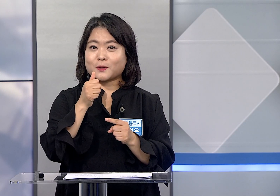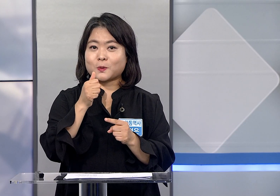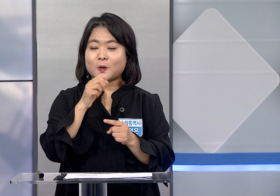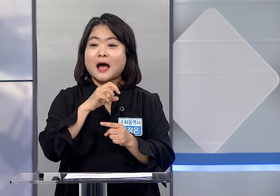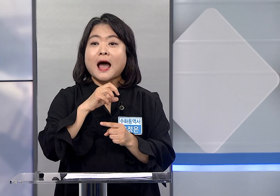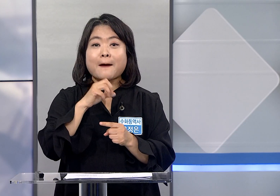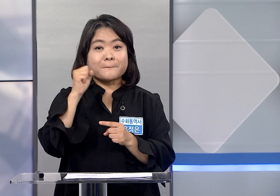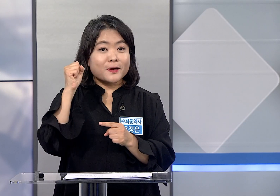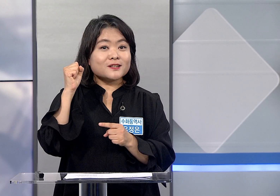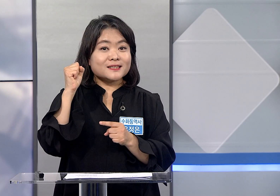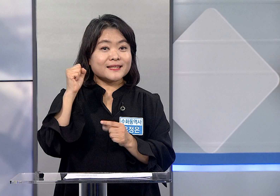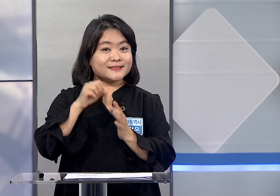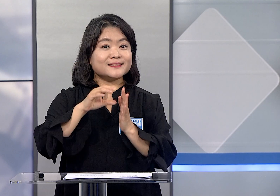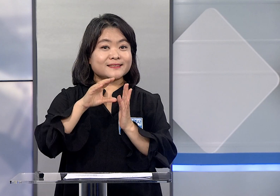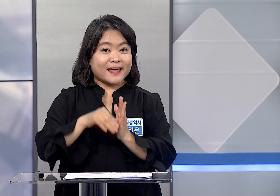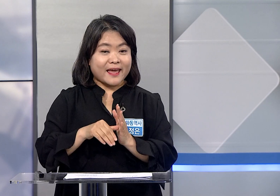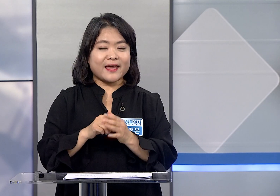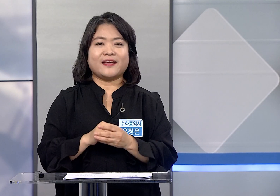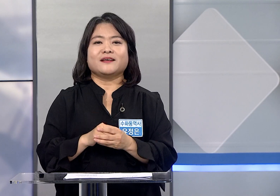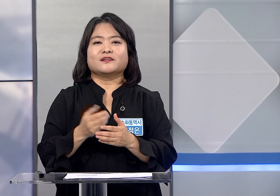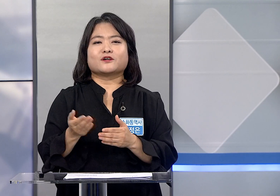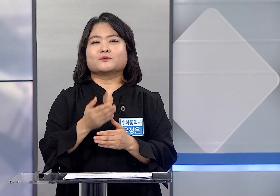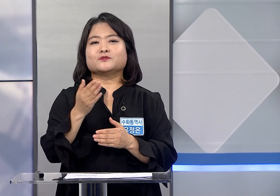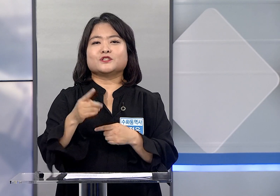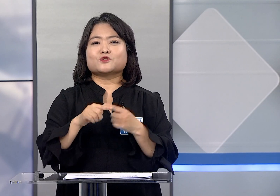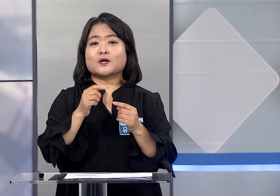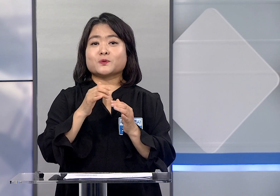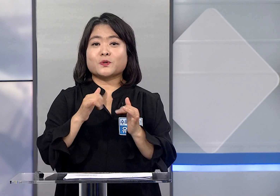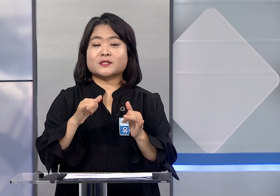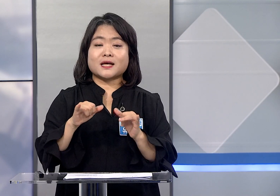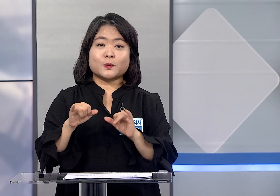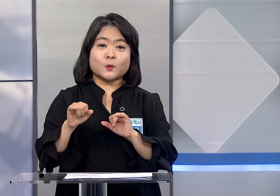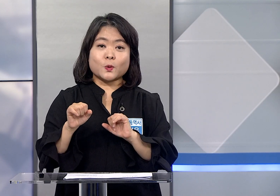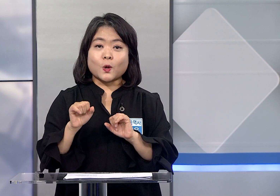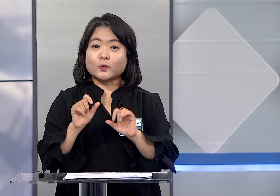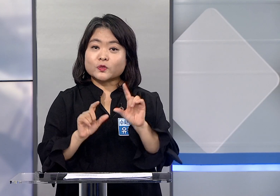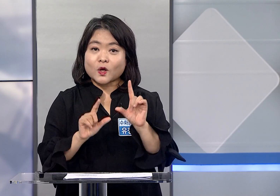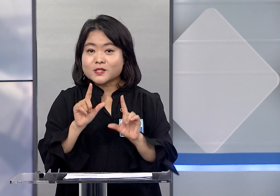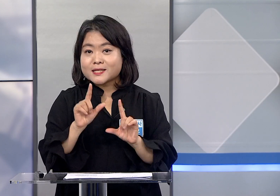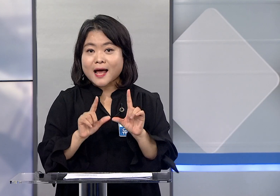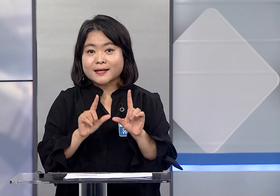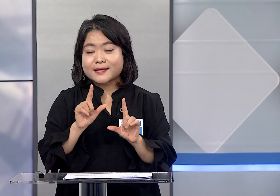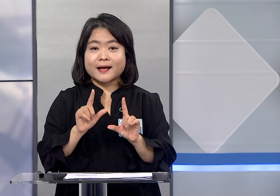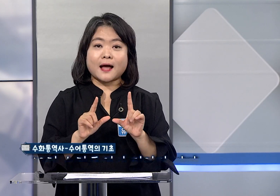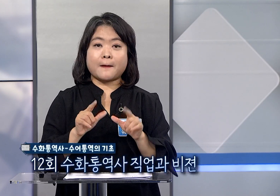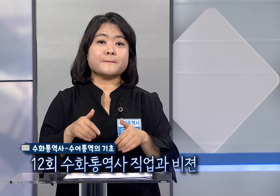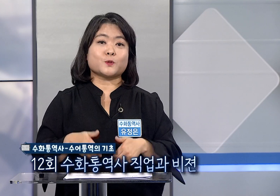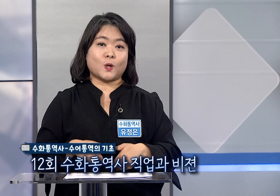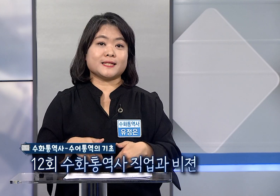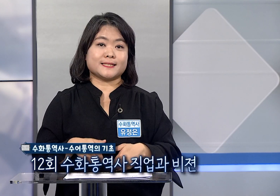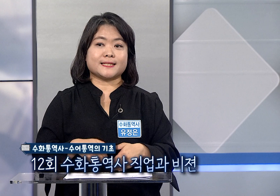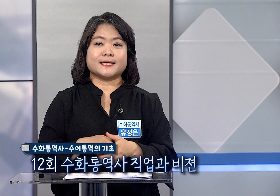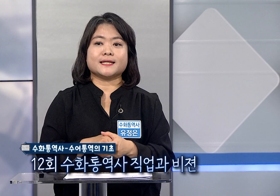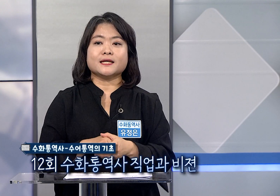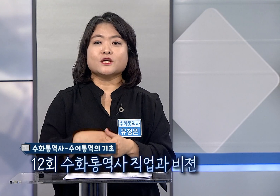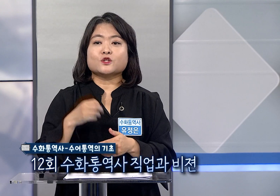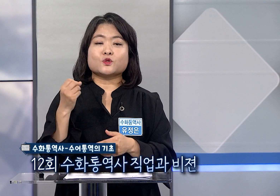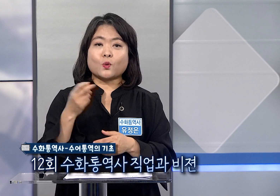수화통역사로 합격을 했을 때 여러분들이 수화통역사로 어떤 자세가 필요한지